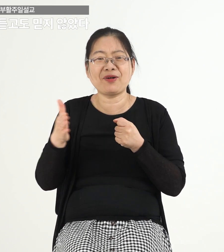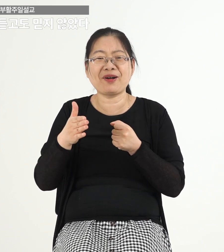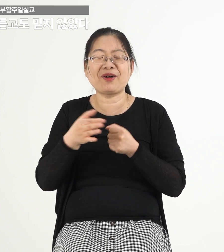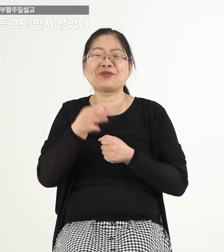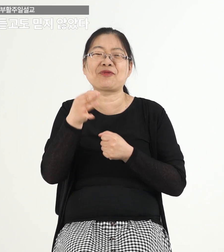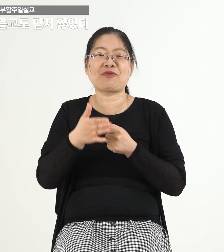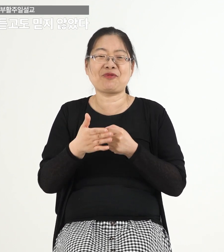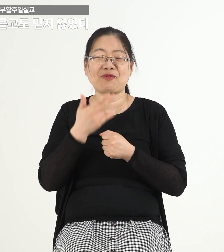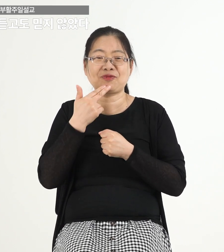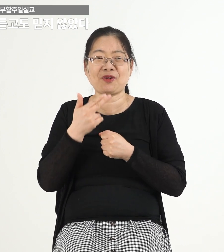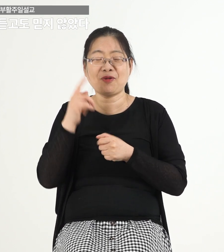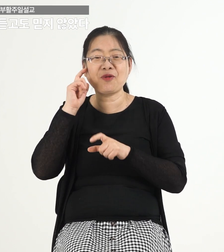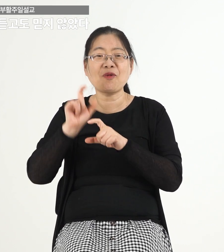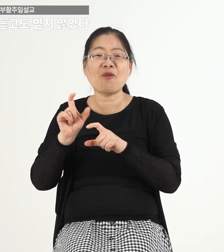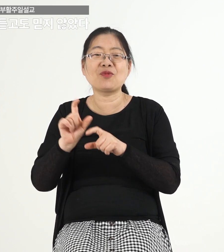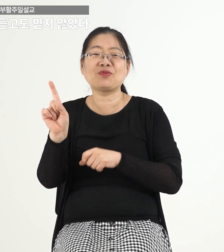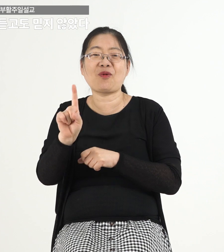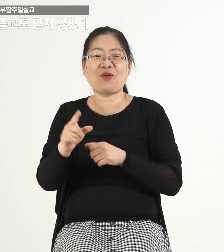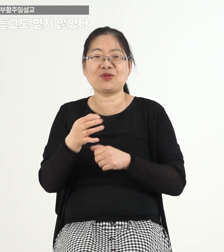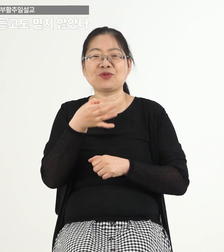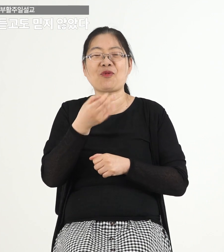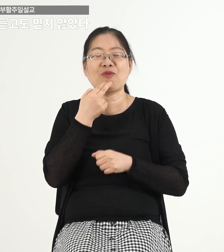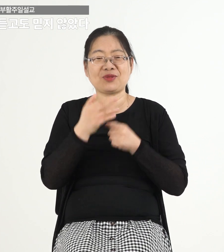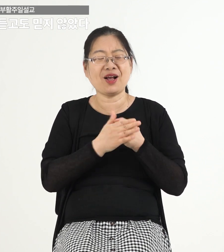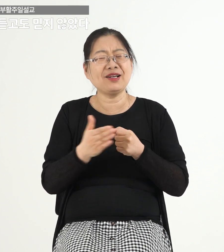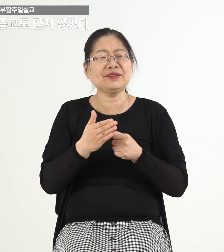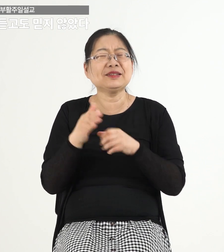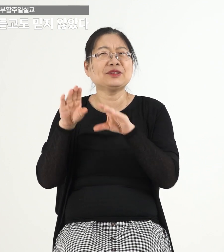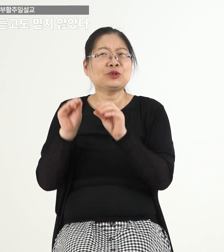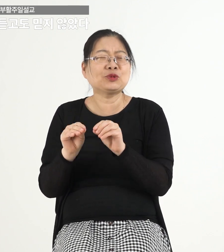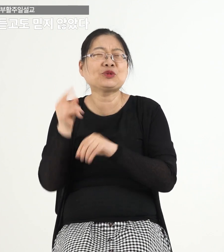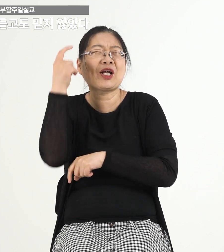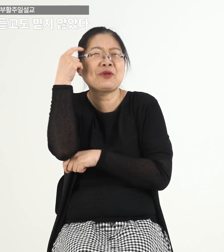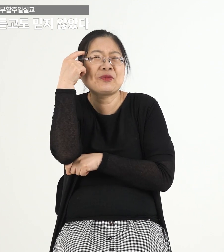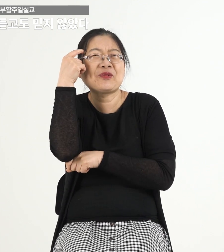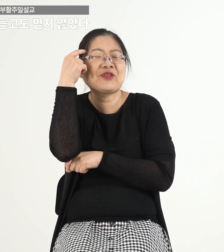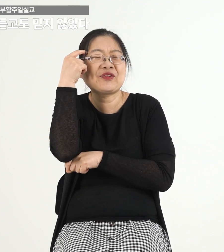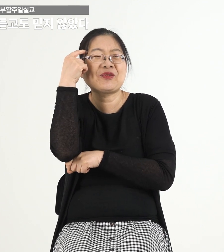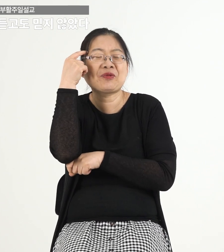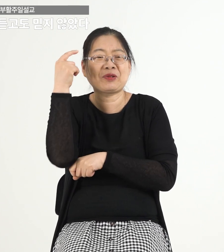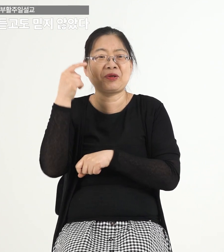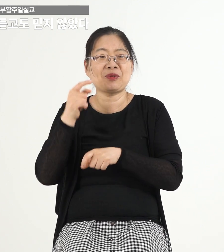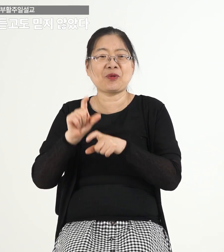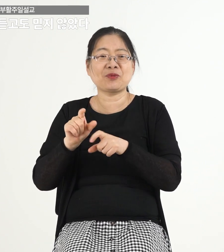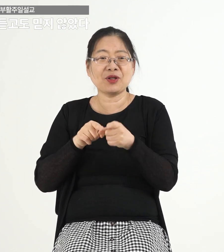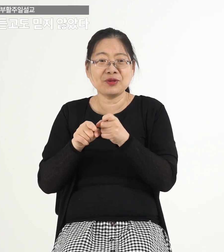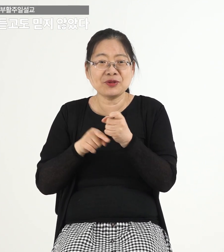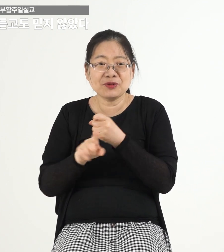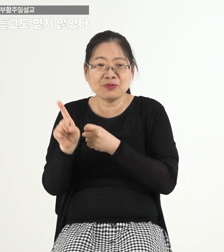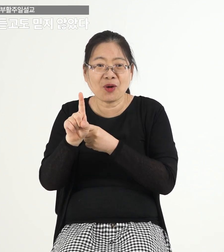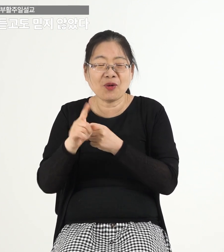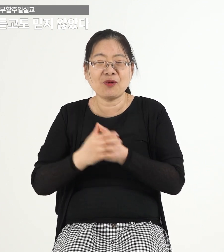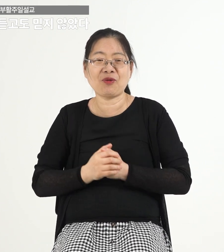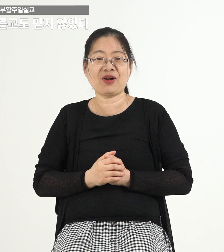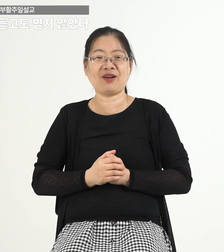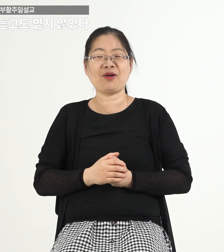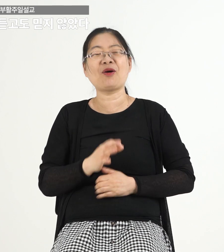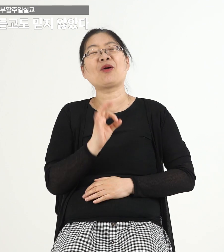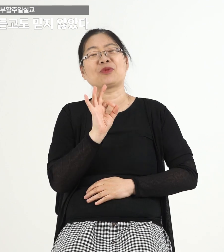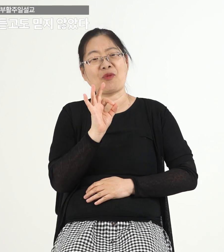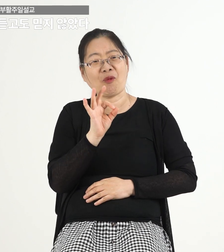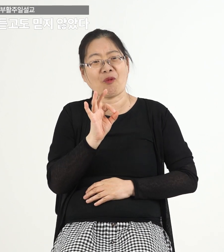돈이. 뭘 그렇게 고민하세요? 왜 중단됐을까? 그거 뭐 고민할 이유 있어요? 이거